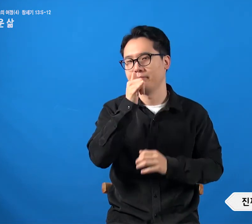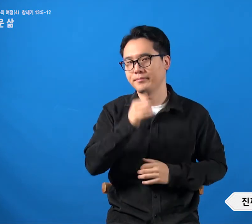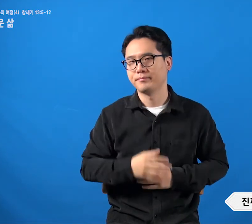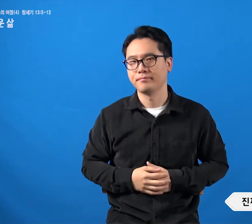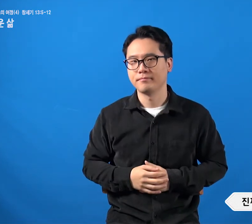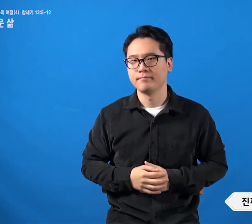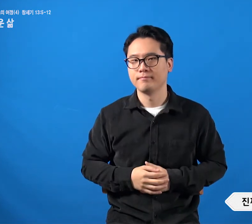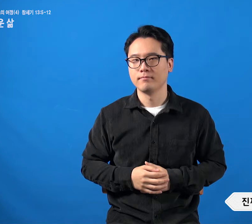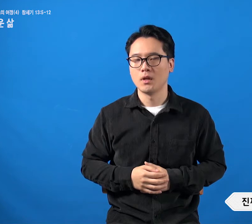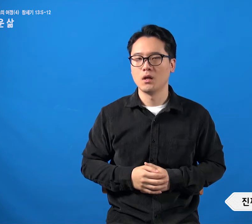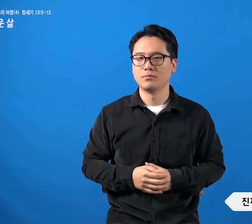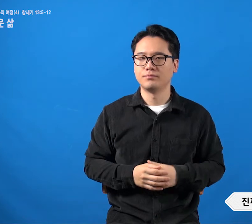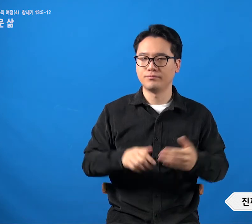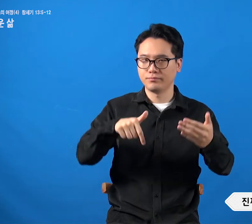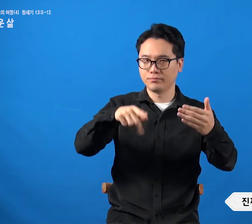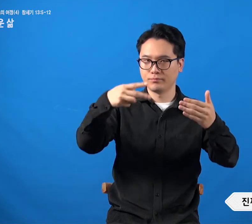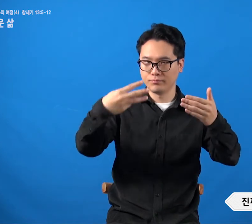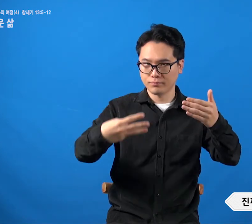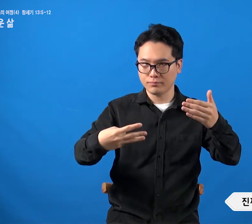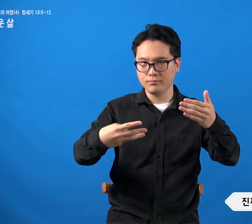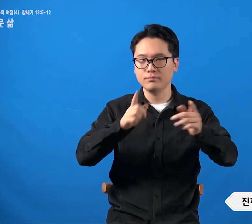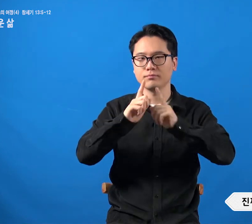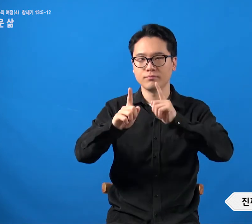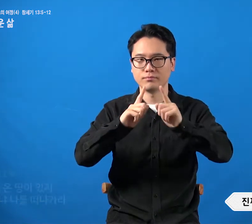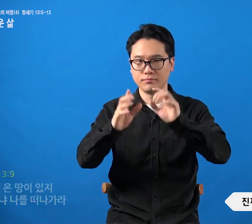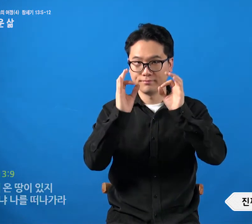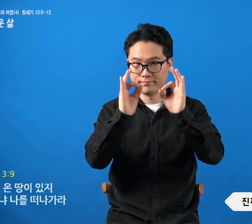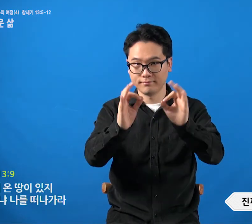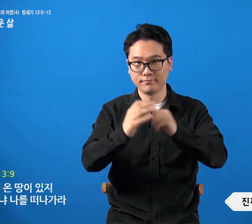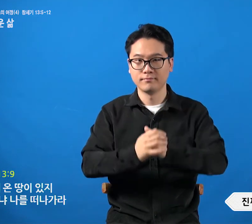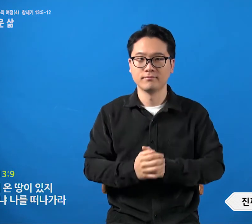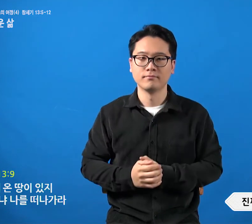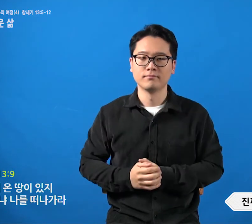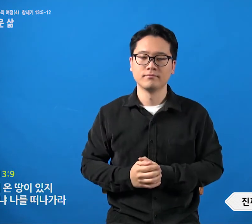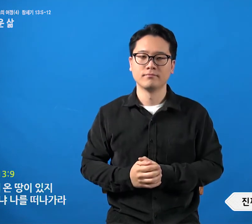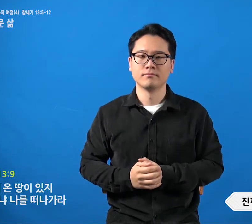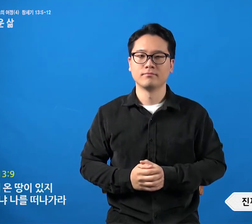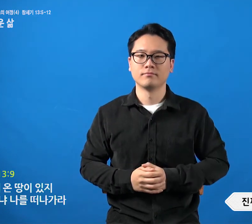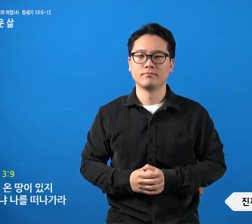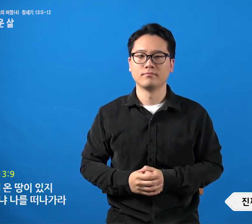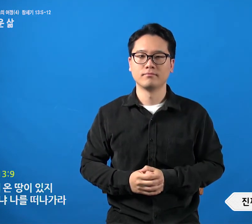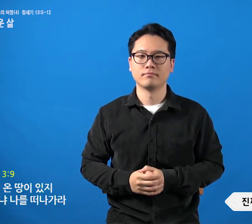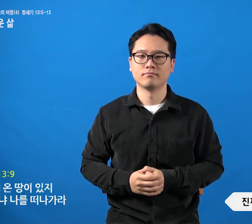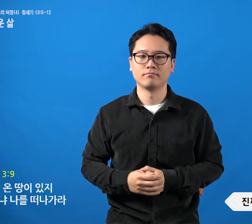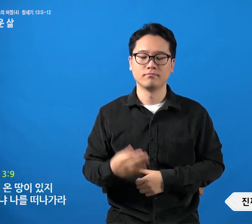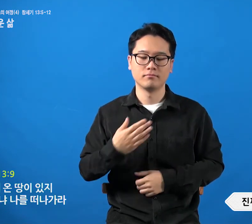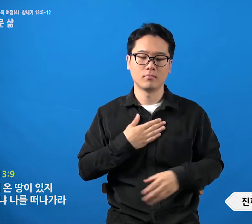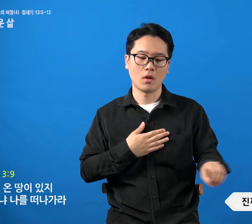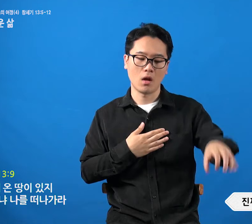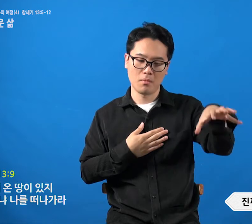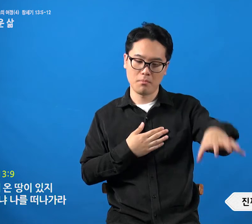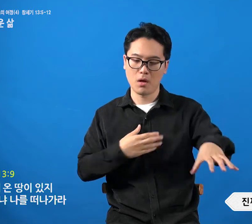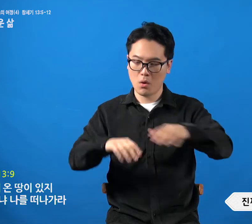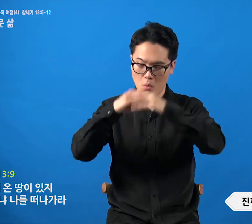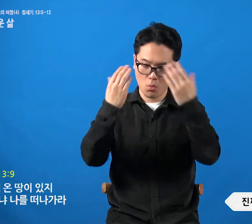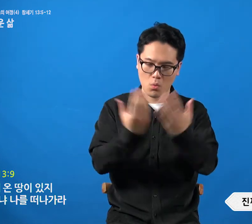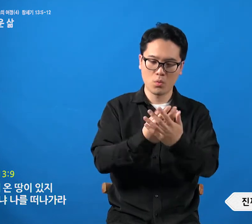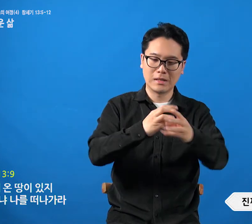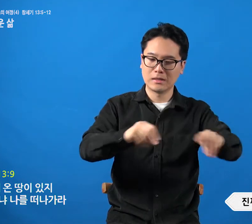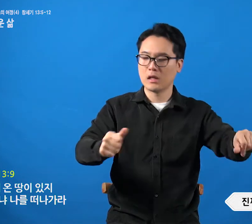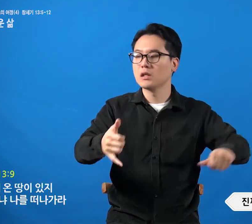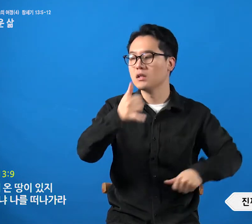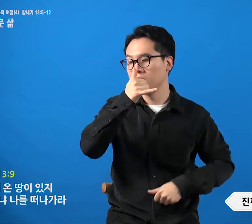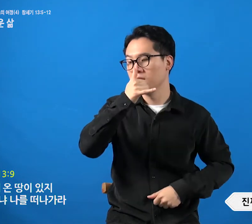9절 말씀을 보십시오. 9절, 그는 이렇게 이야기합니다. 내 앞에 온 땅이 있지